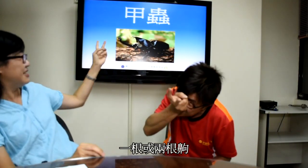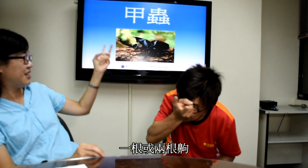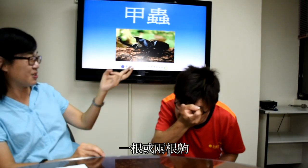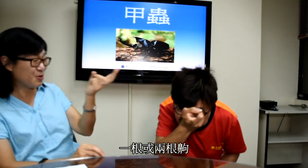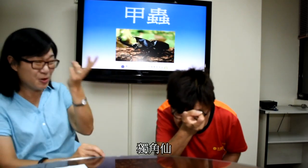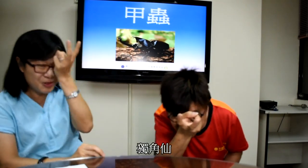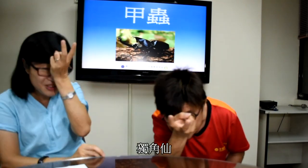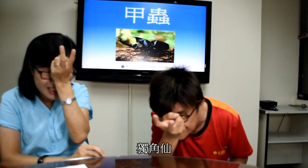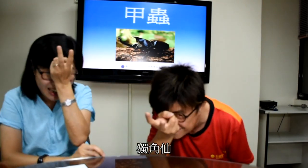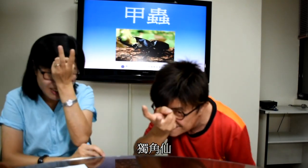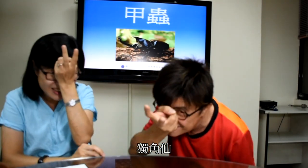好，